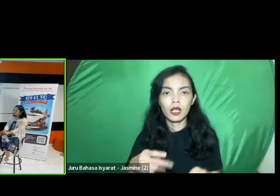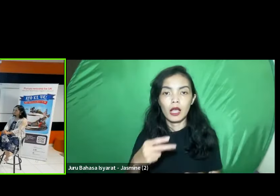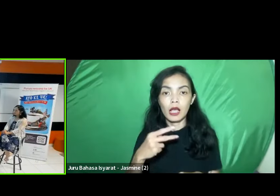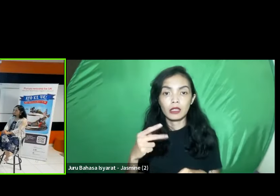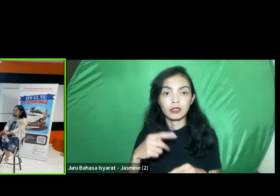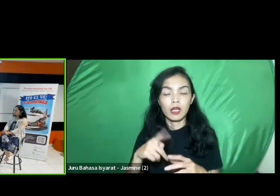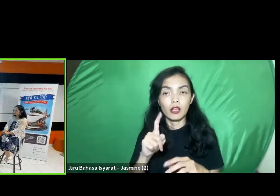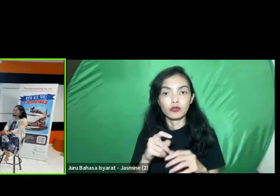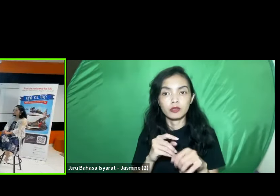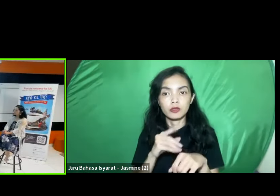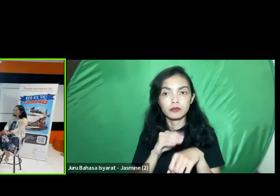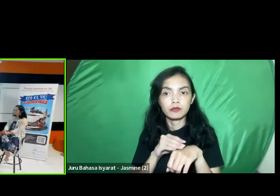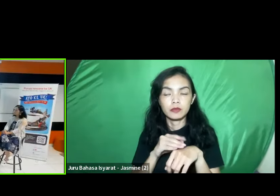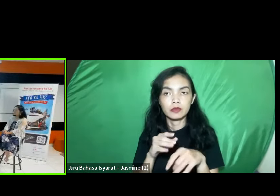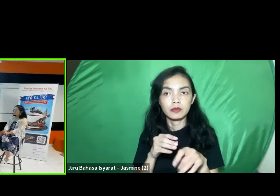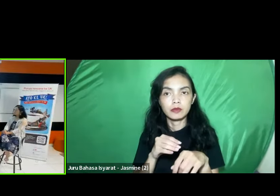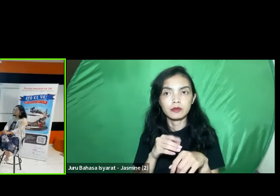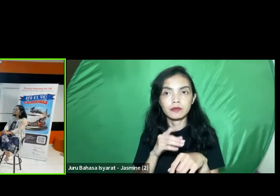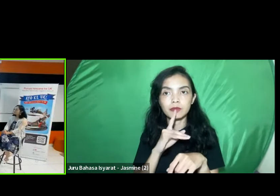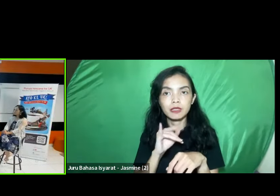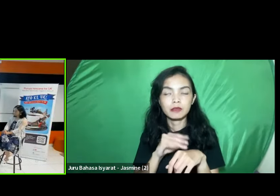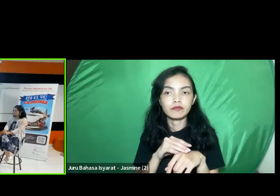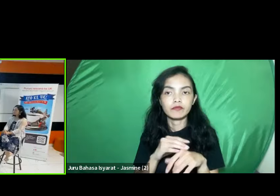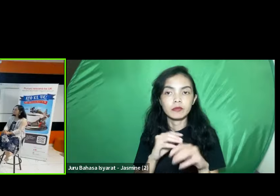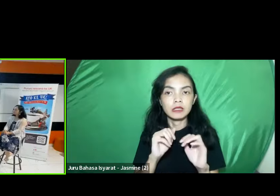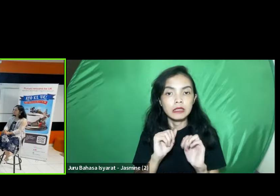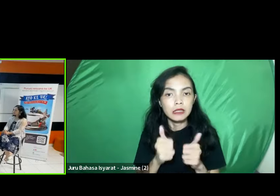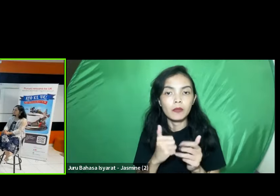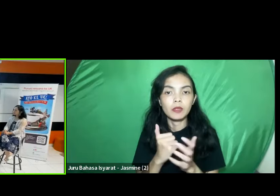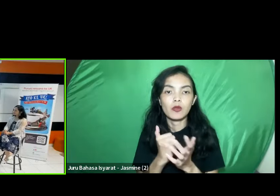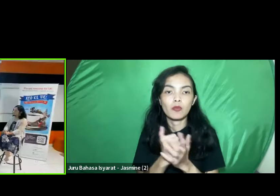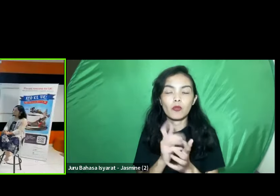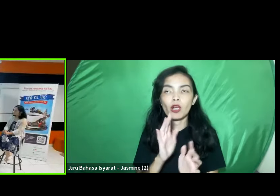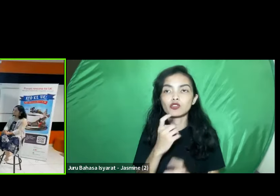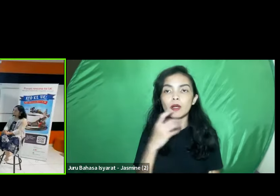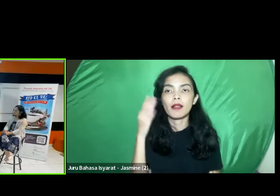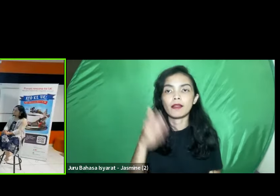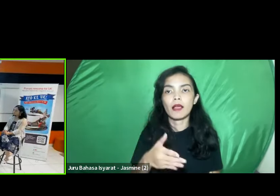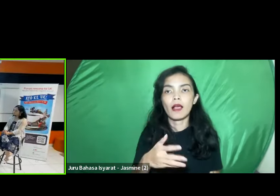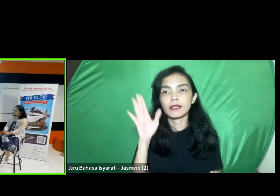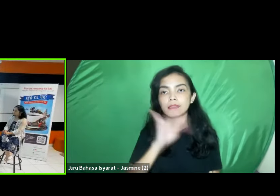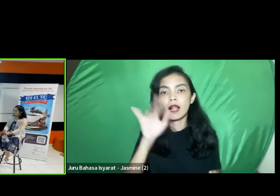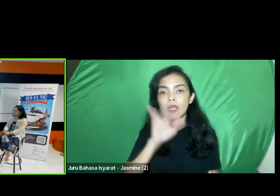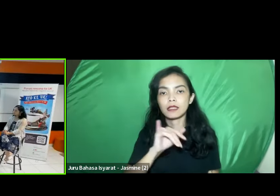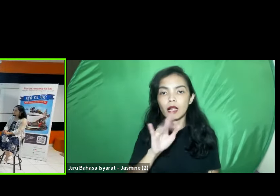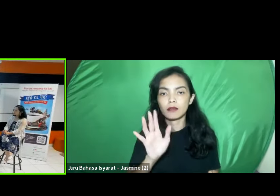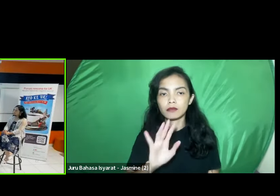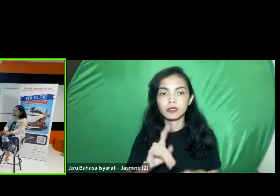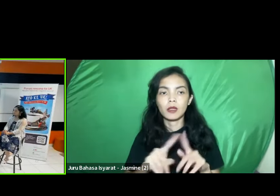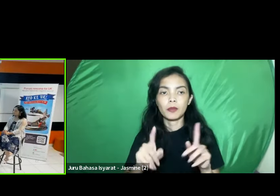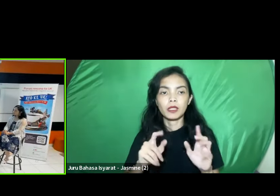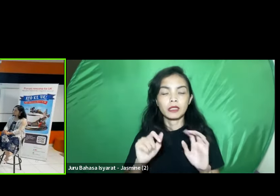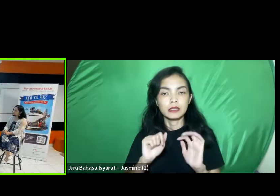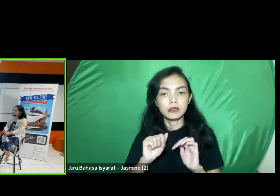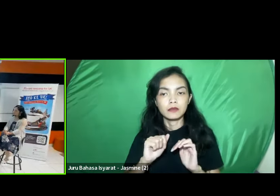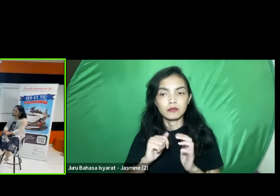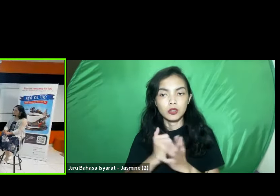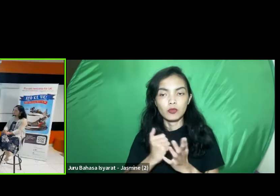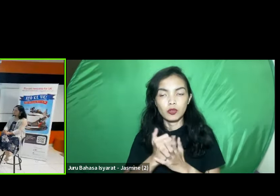prepare Enggak cuma asal hadir aja gitu ya well prepare benar-benar serius nyiapinnya